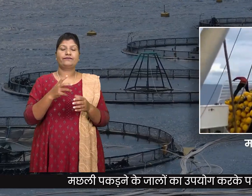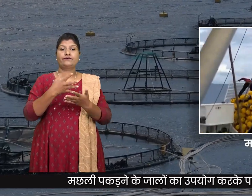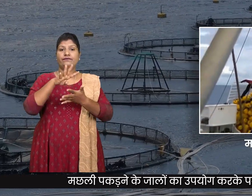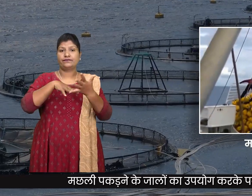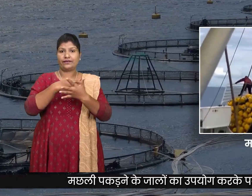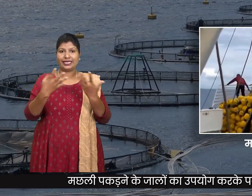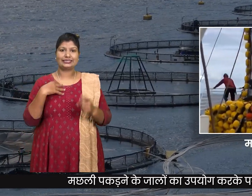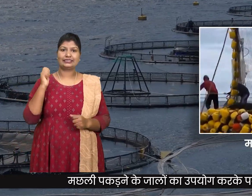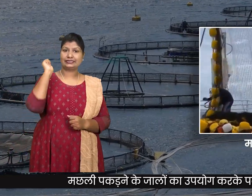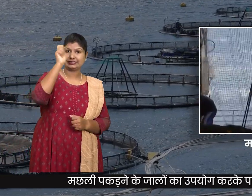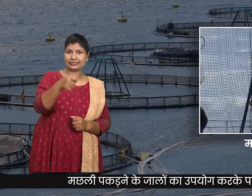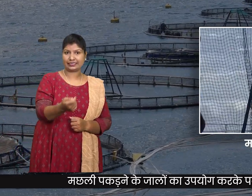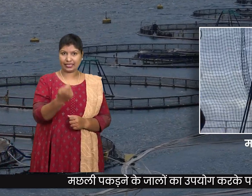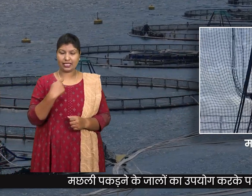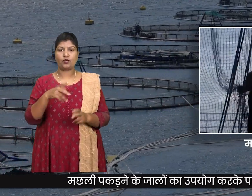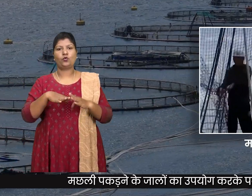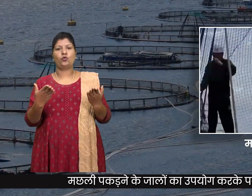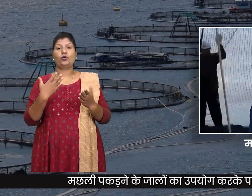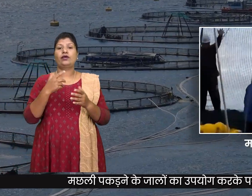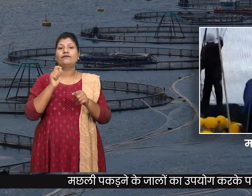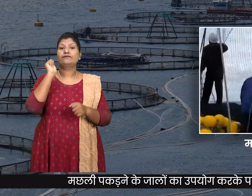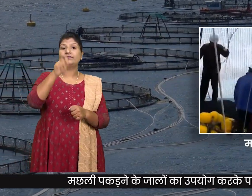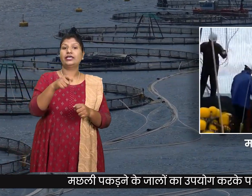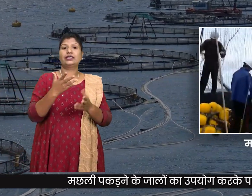का उपयोग करके पकड़ा जाता है।